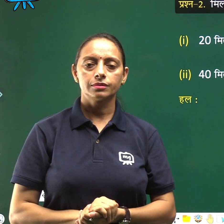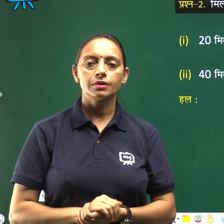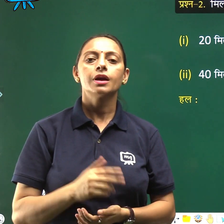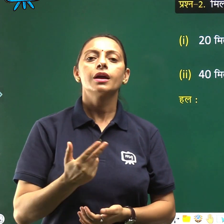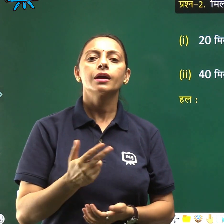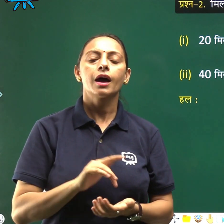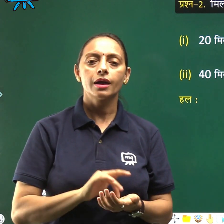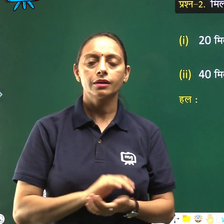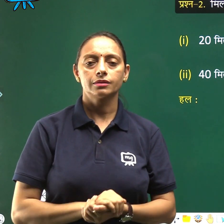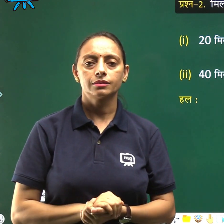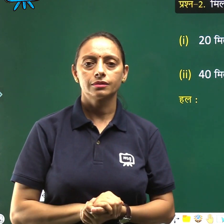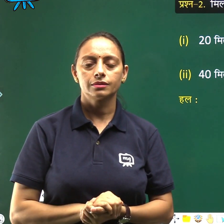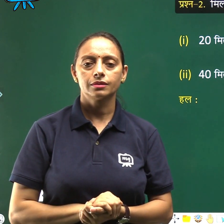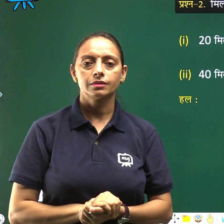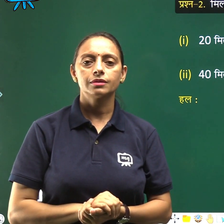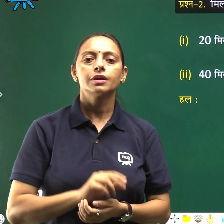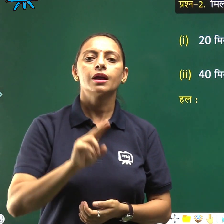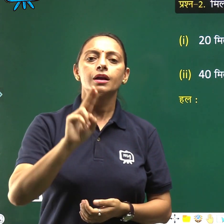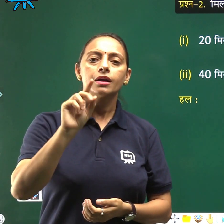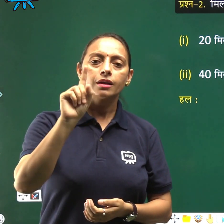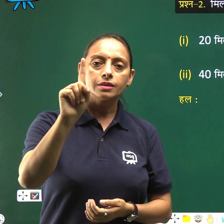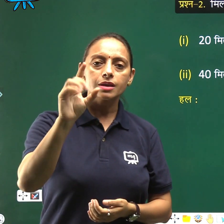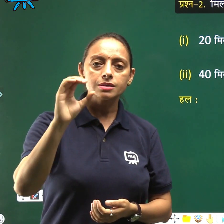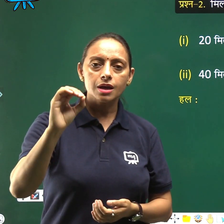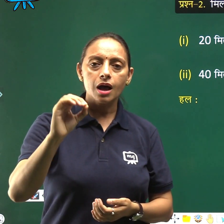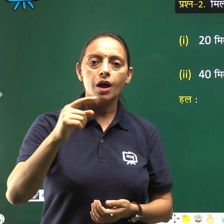यानी कि 10 का भाग देंगे,